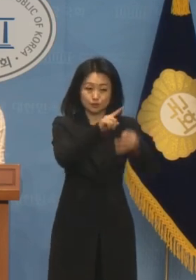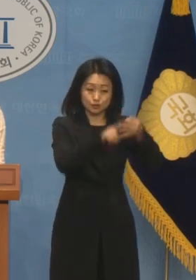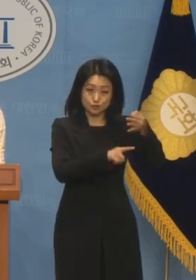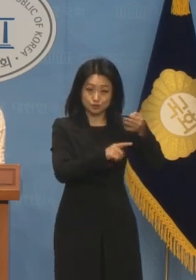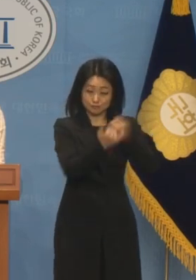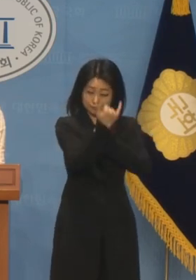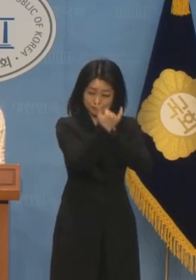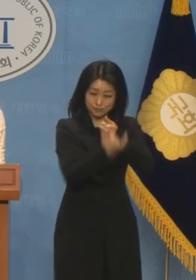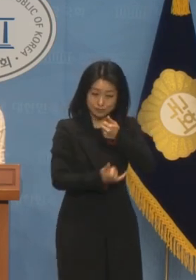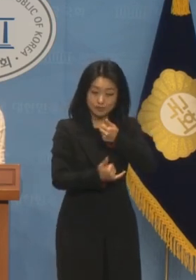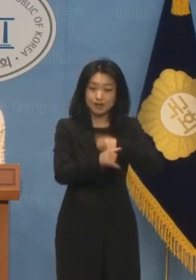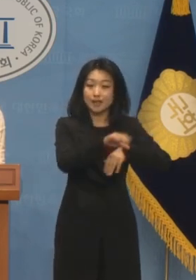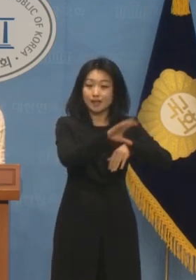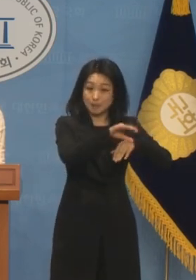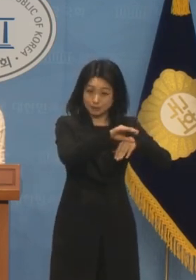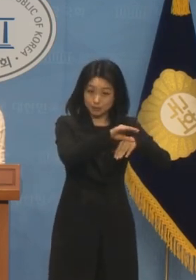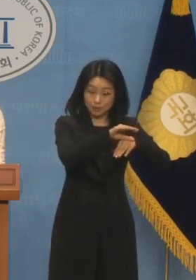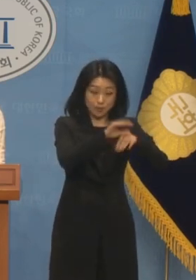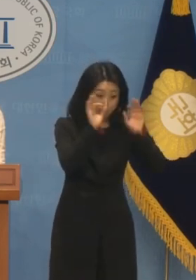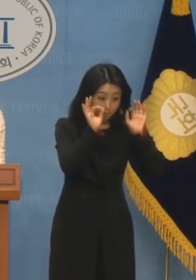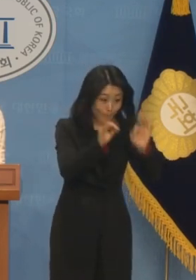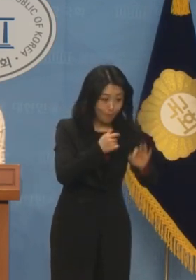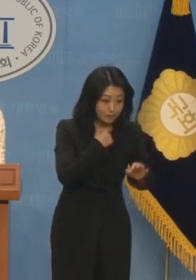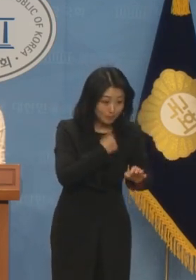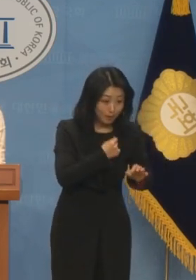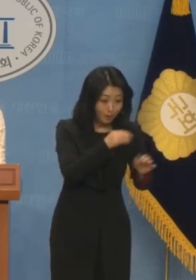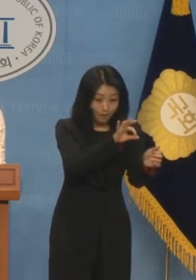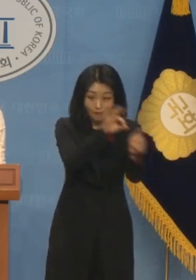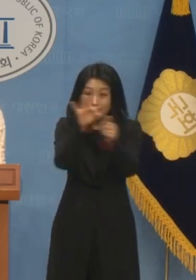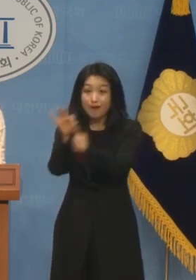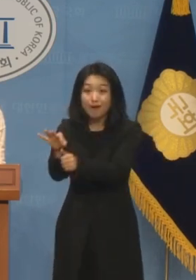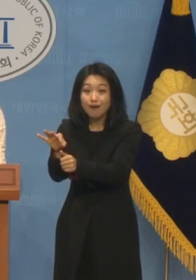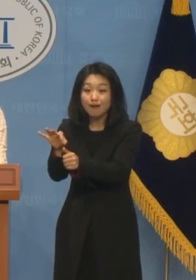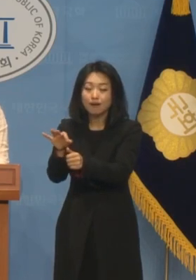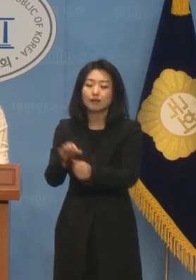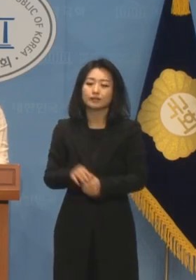국민의 방송에서 듣고 보고 싶은 모양입니다.